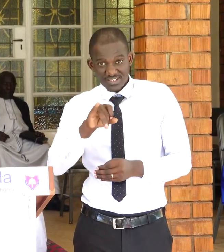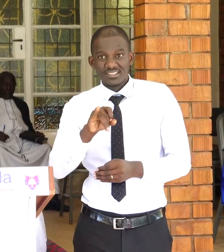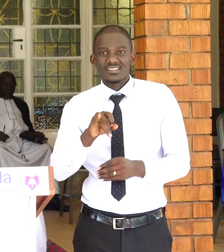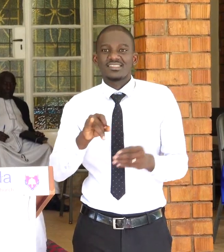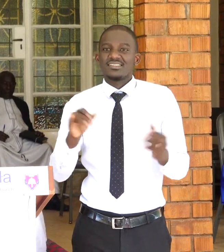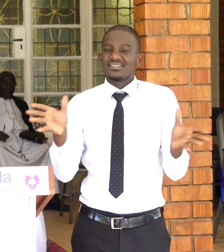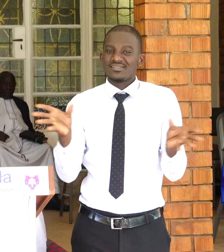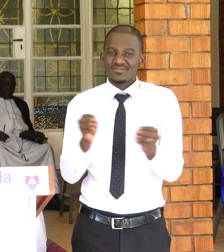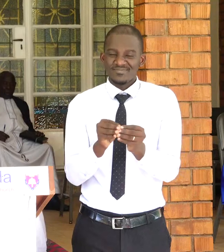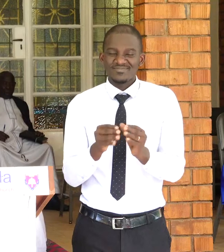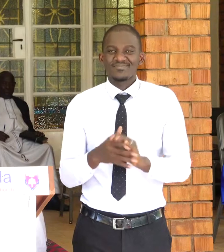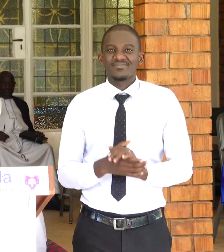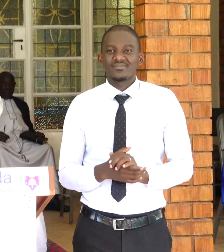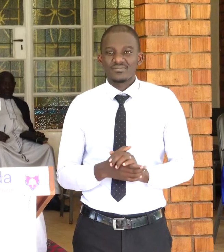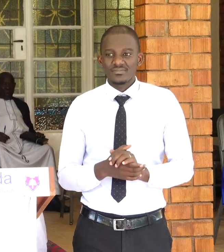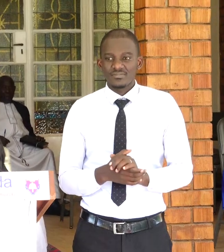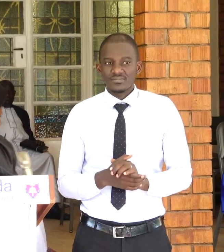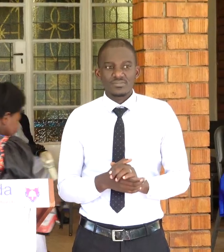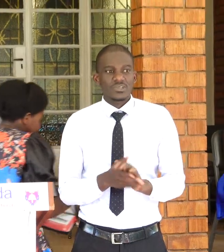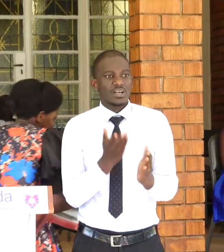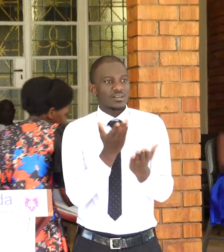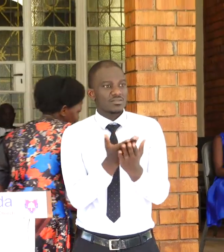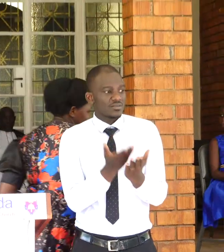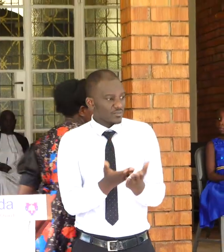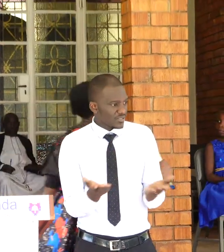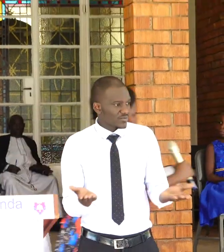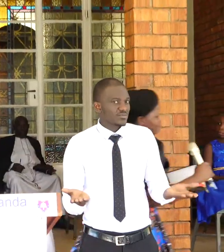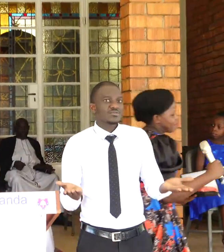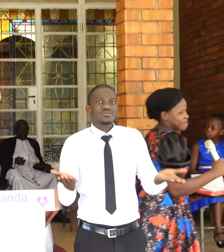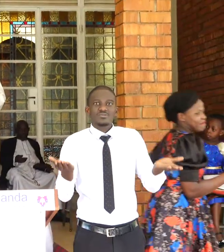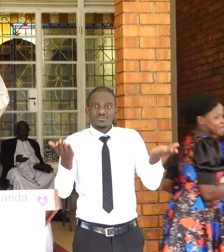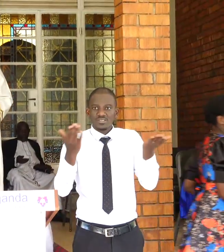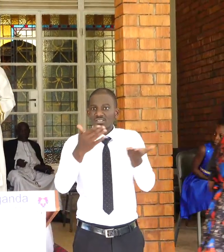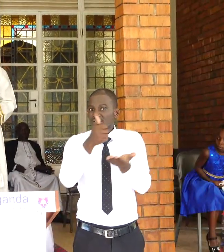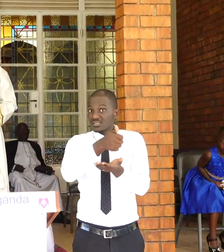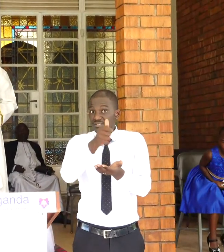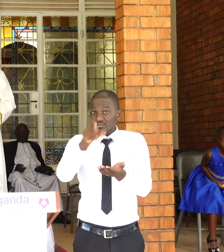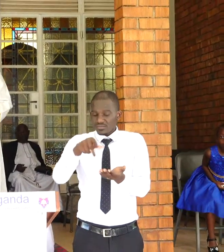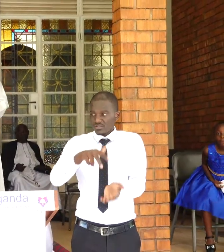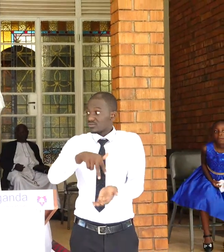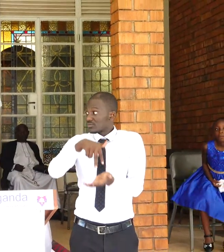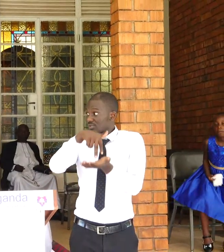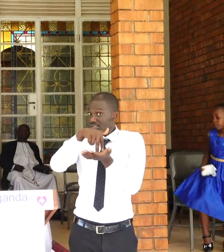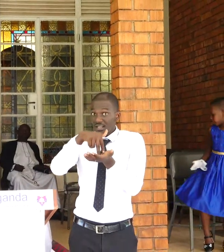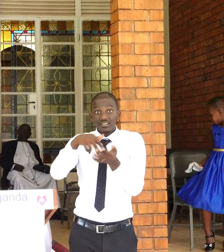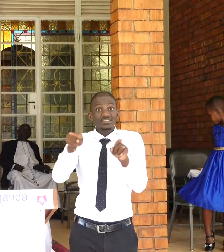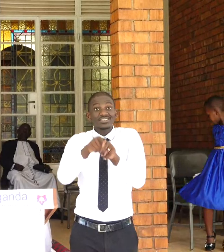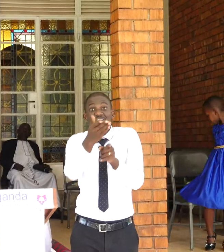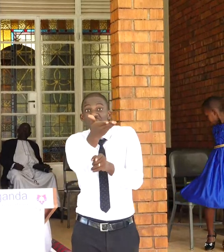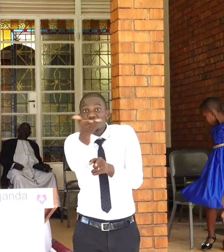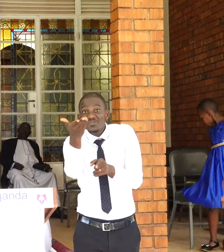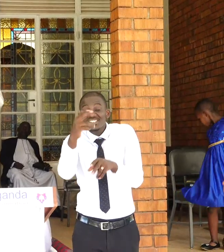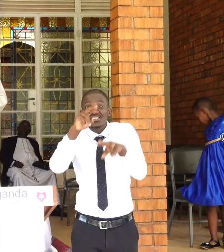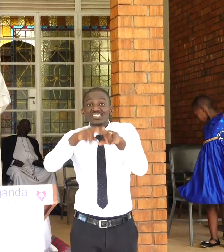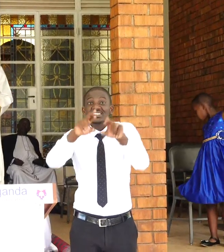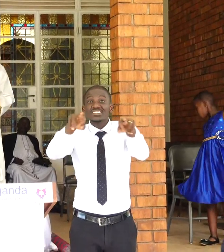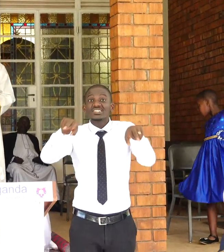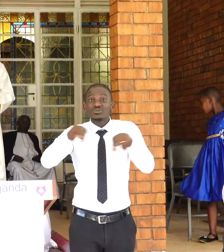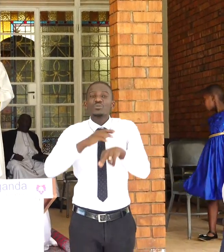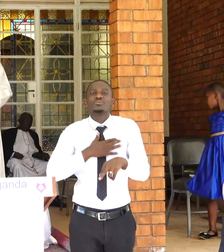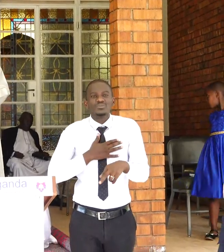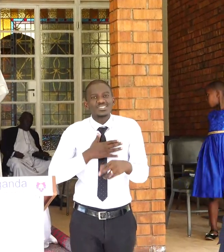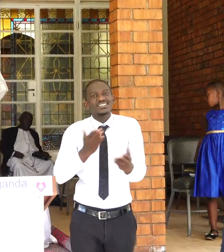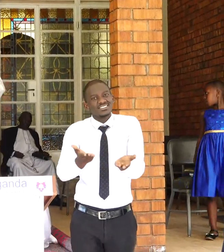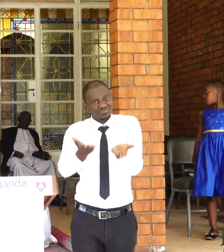kikomyawo mena tujja kusitukako ku bigere byaffe buli omu w'oli naawe ali mu ddiiro lyo situkako ku bigere